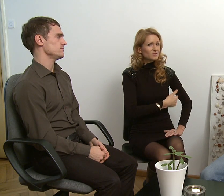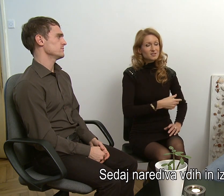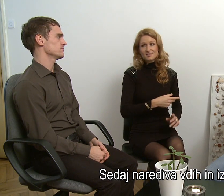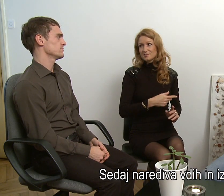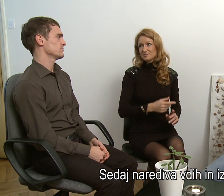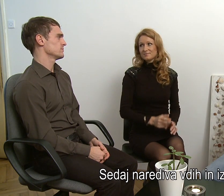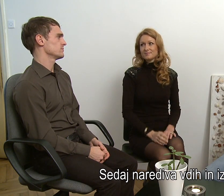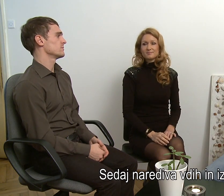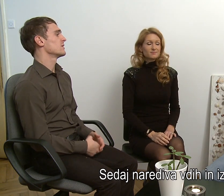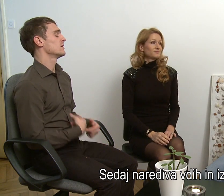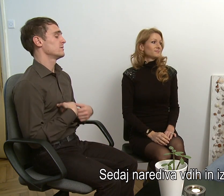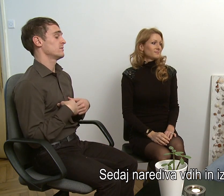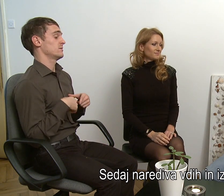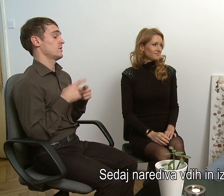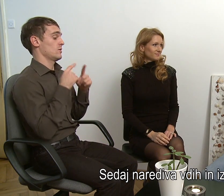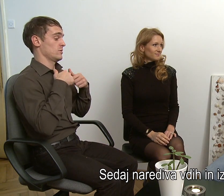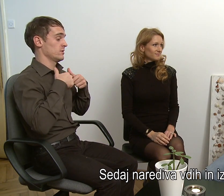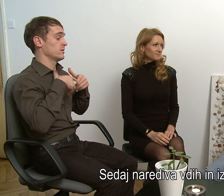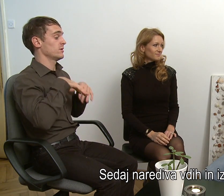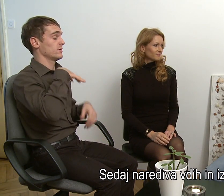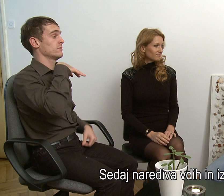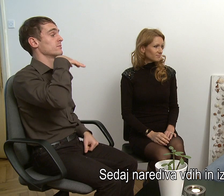Ok, vdih, izdih.